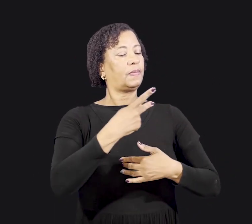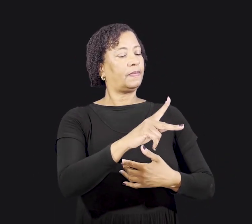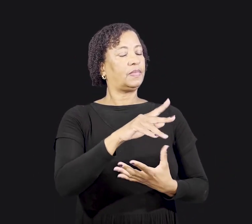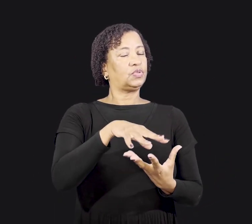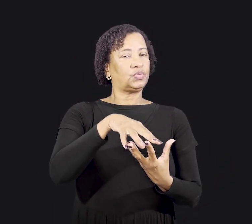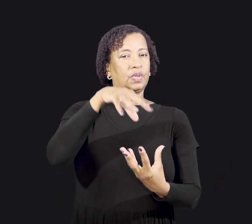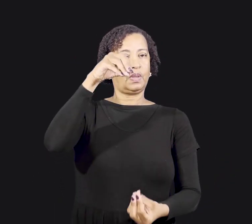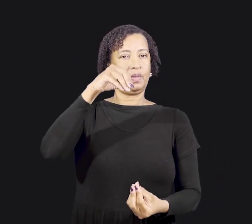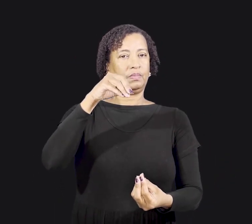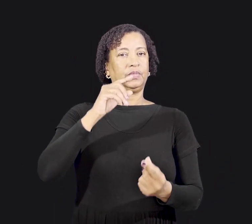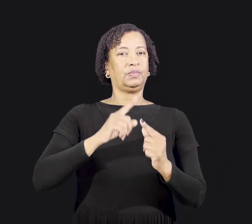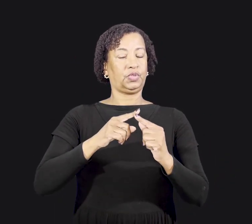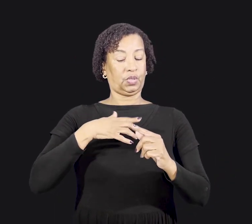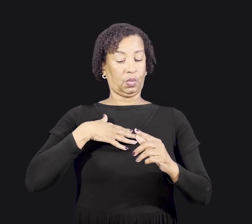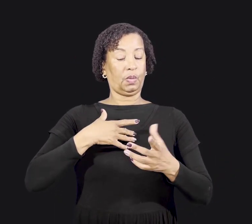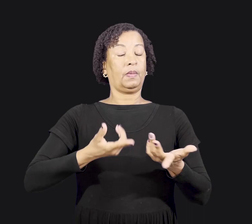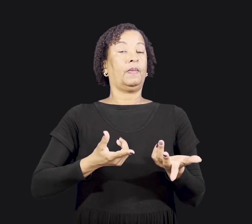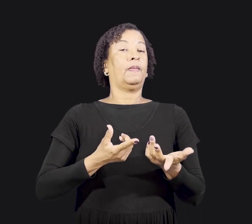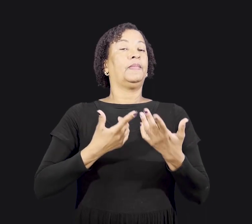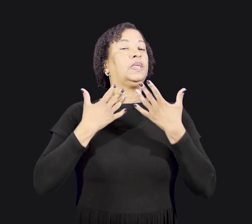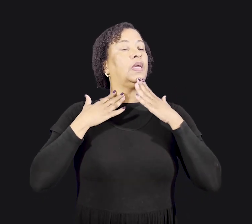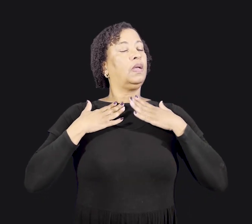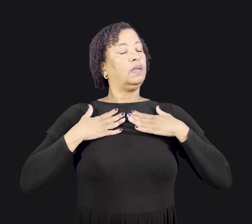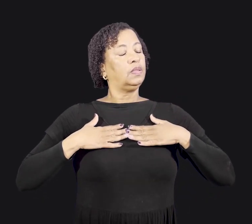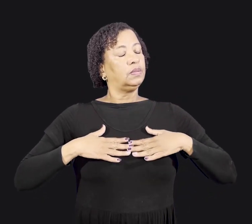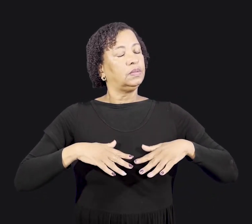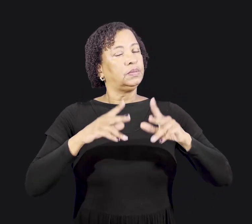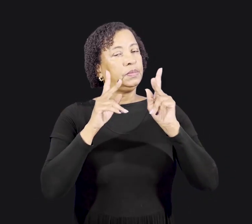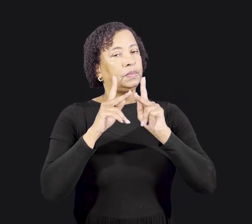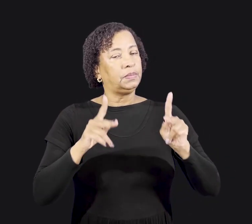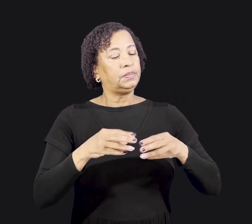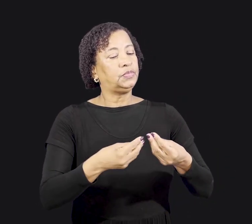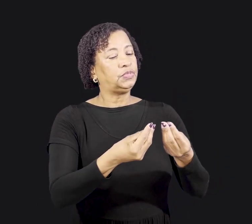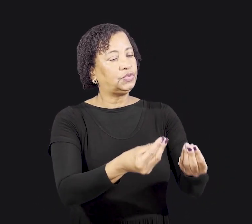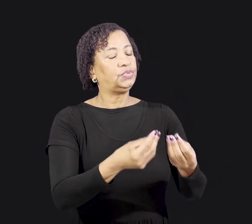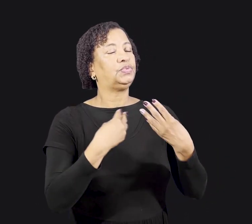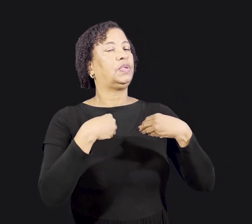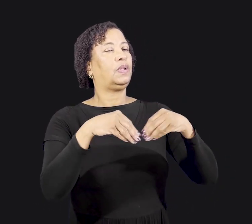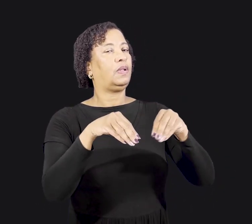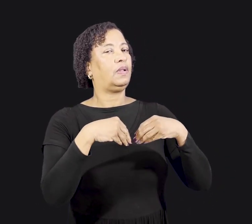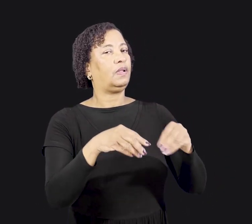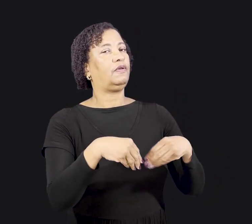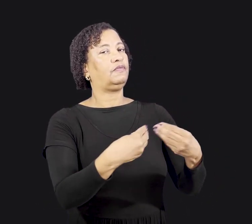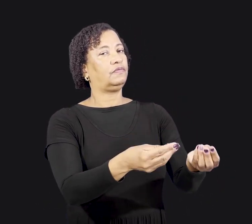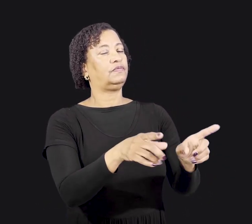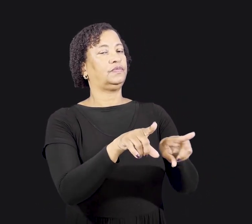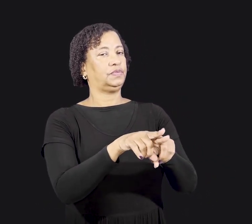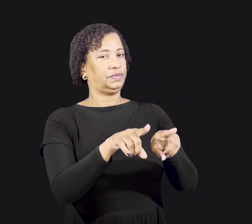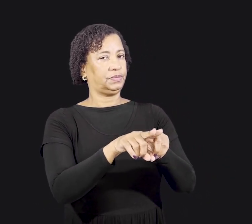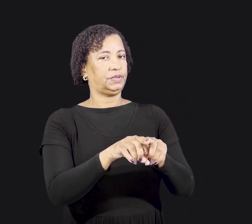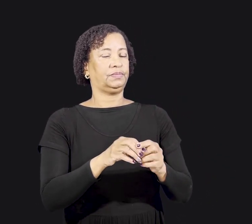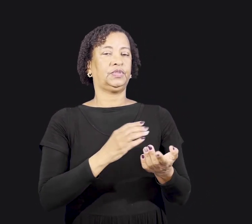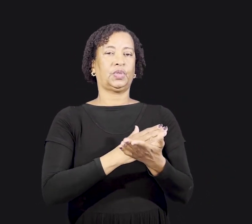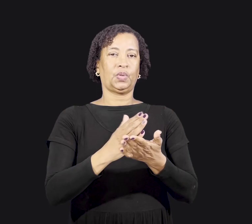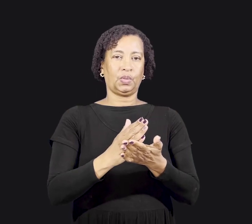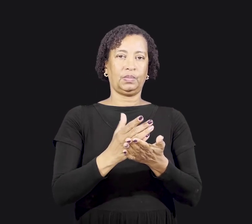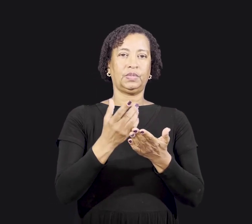suas almas, pois o meu jugo é suave e o meu fardo é leve. Estamos começando mais um